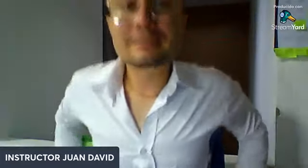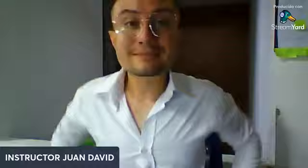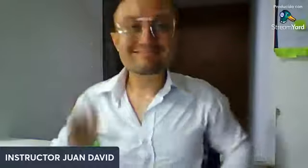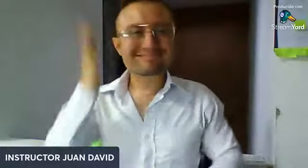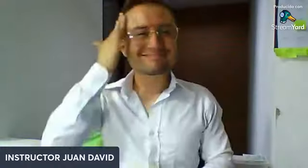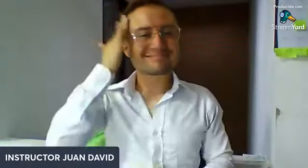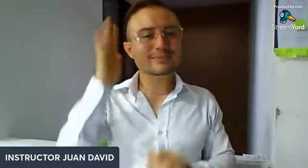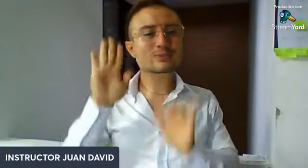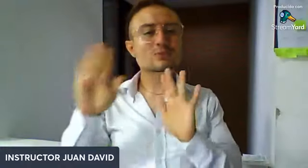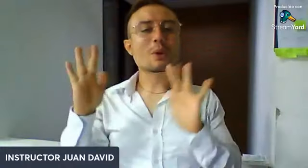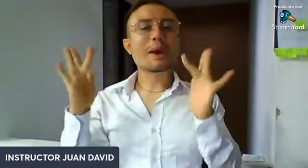Vamos con otra.